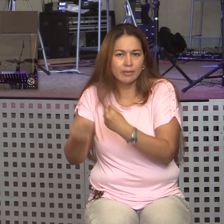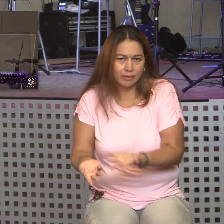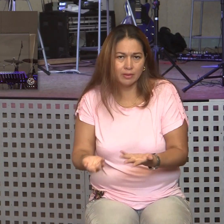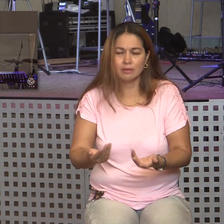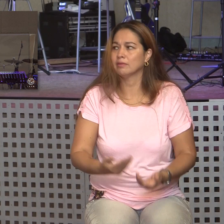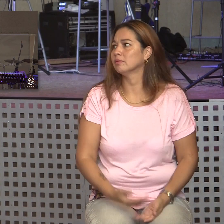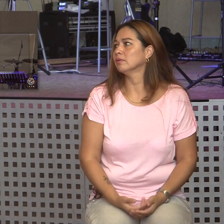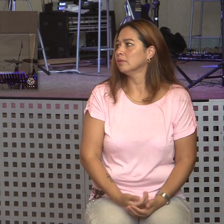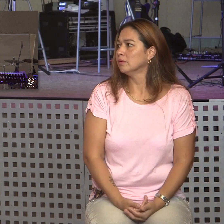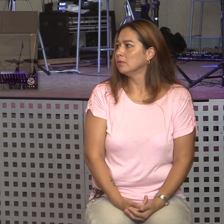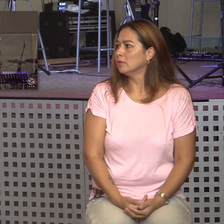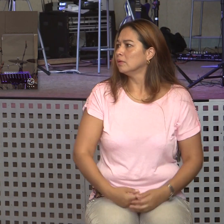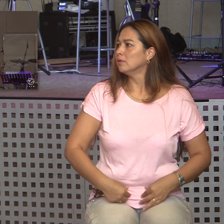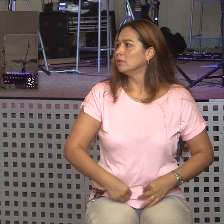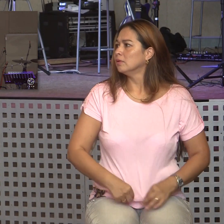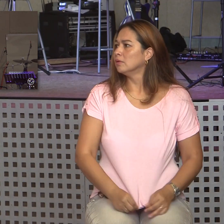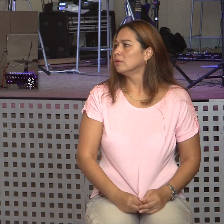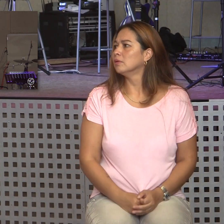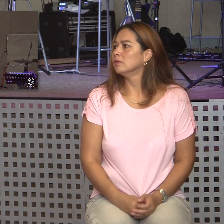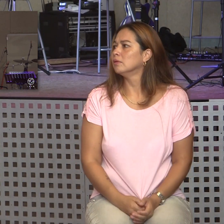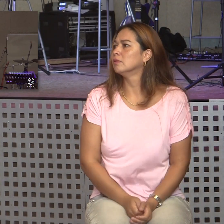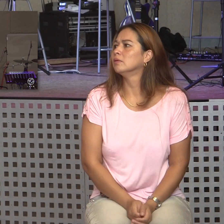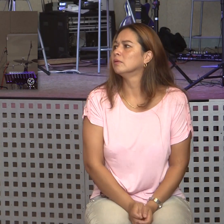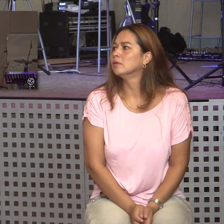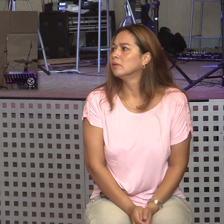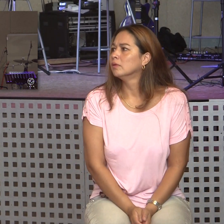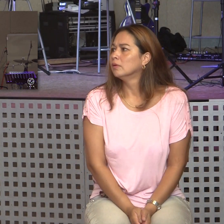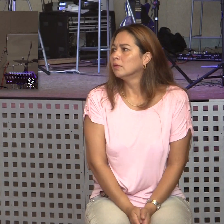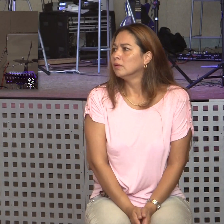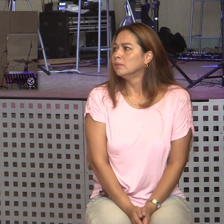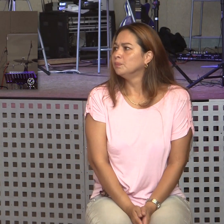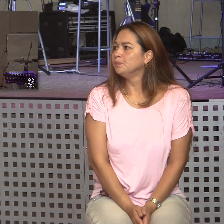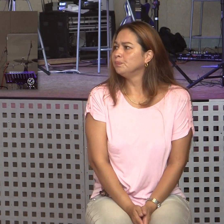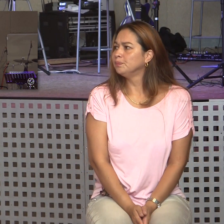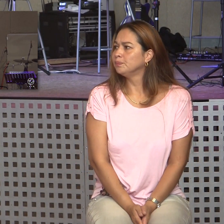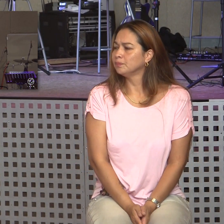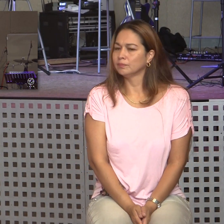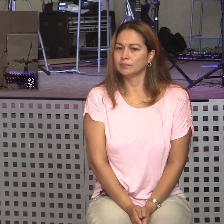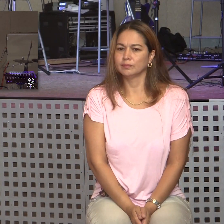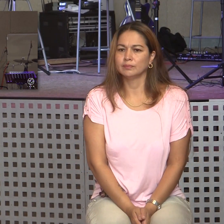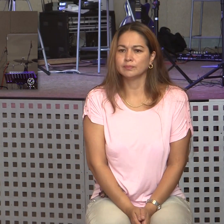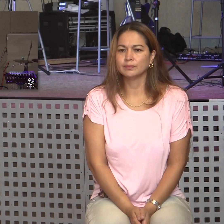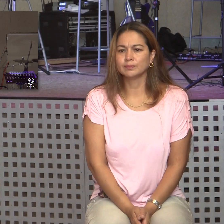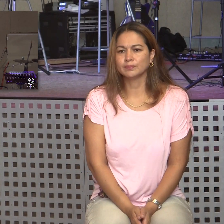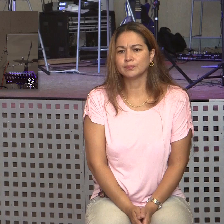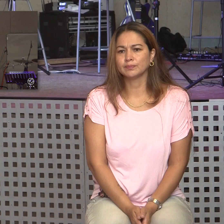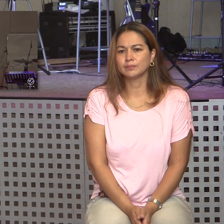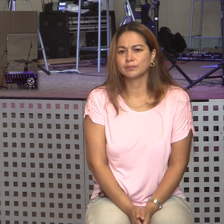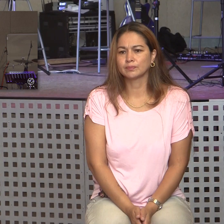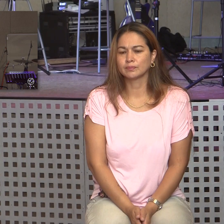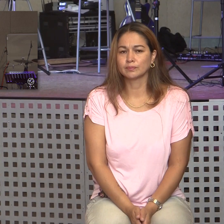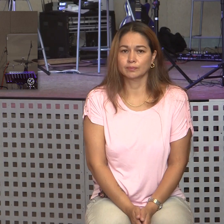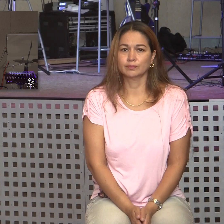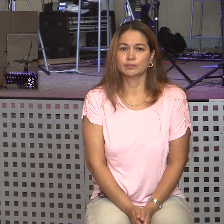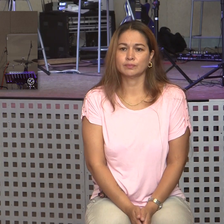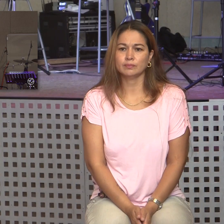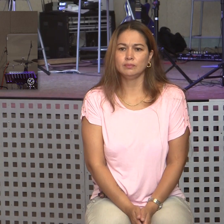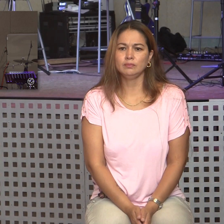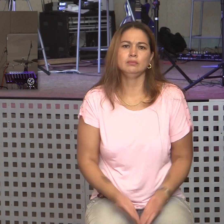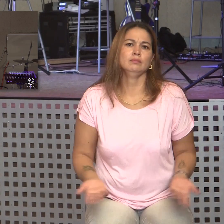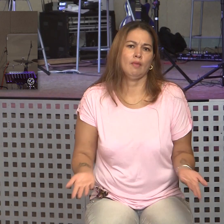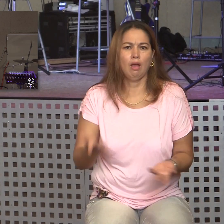los apóstoles y decir, a ver, ¿qué hacemos ahora con esto? Creemos que debemos sanarle. ¿Le sanamos? ¿Votamos? ¿No votamos?